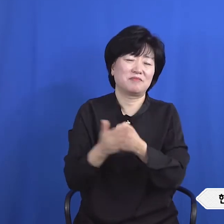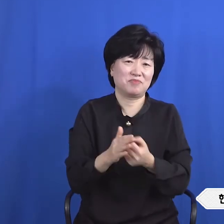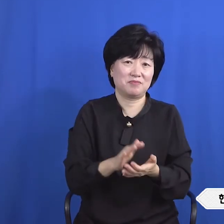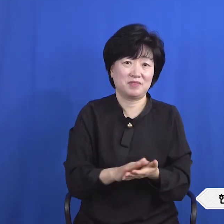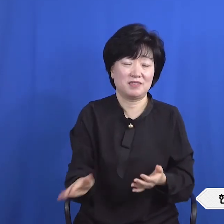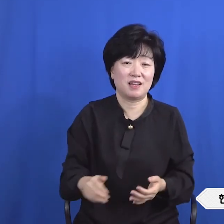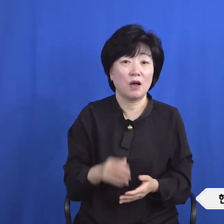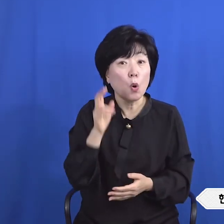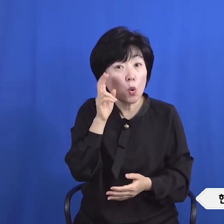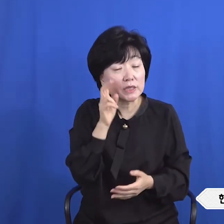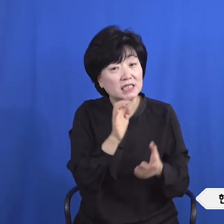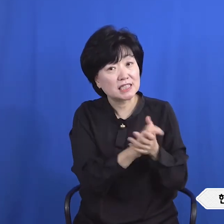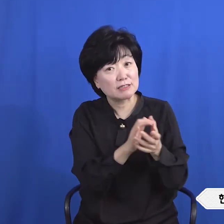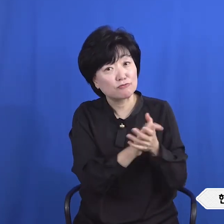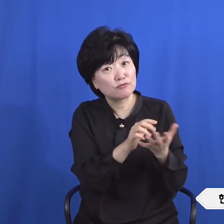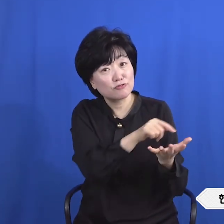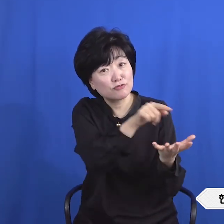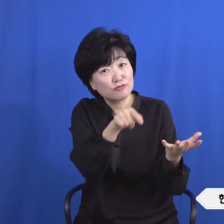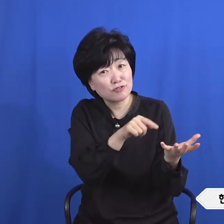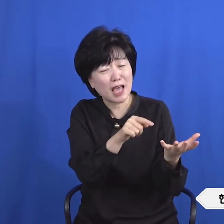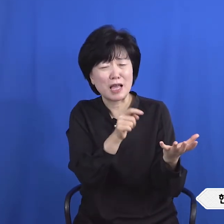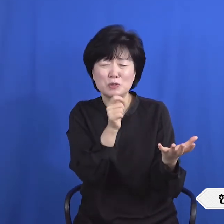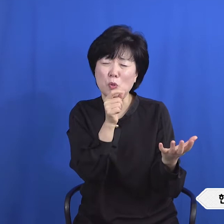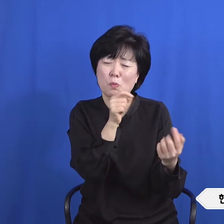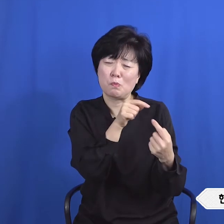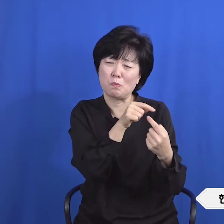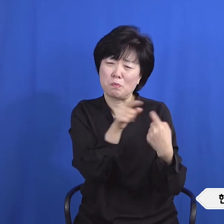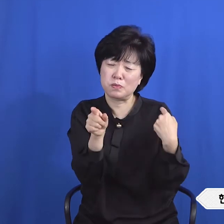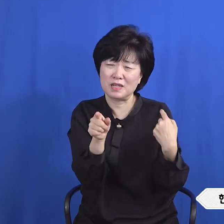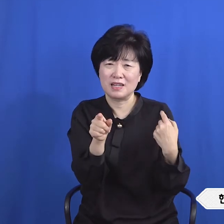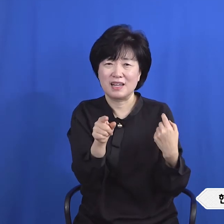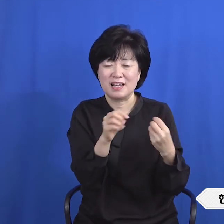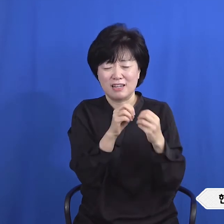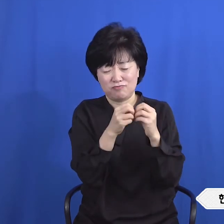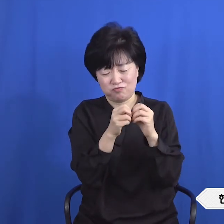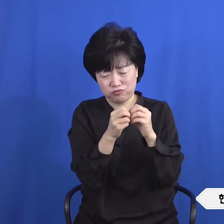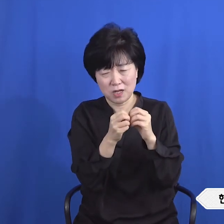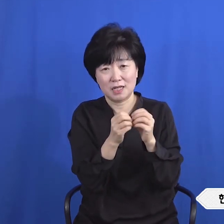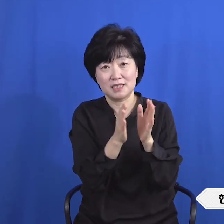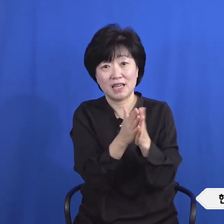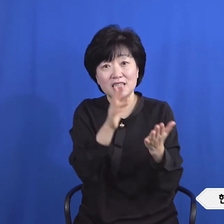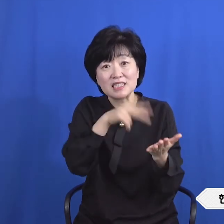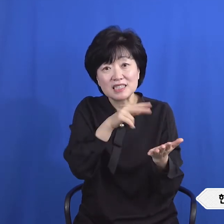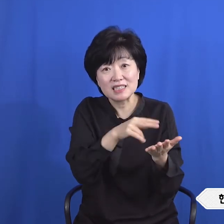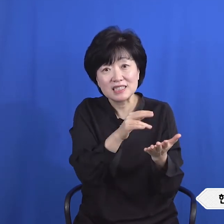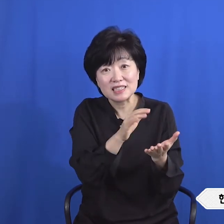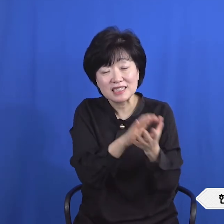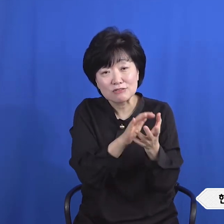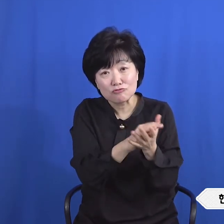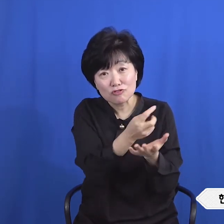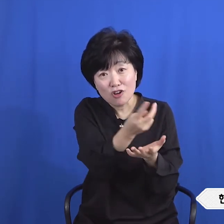여러분 친구 중에 혹시 좀 빼딱한 책만을 골라서 읽는 사람이 없습니까?